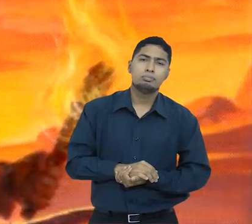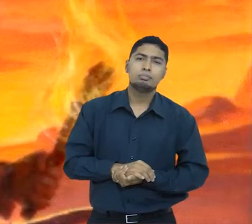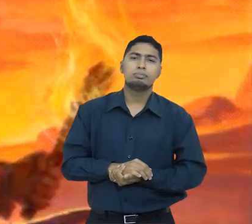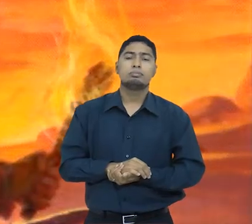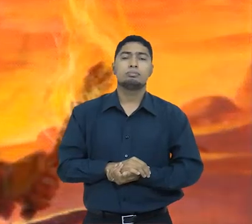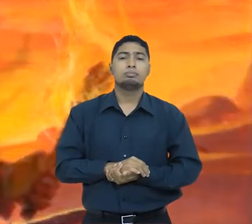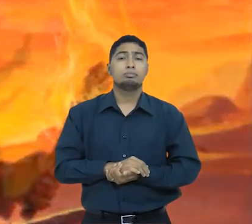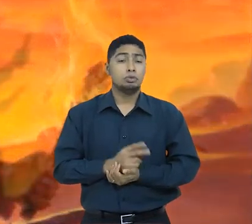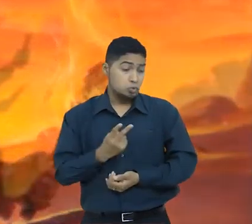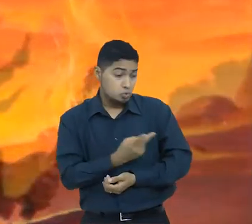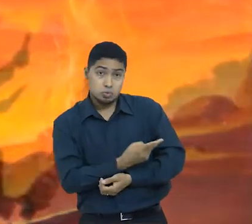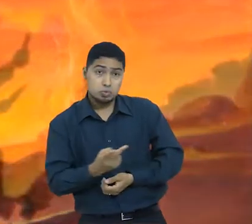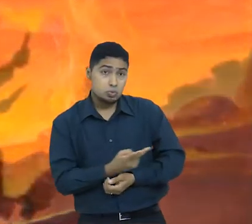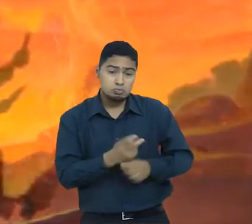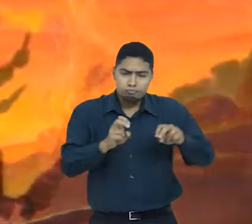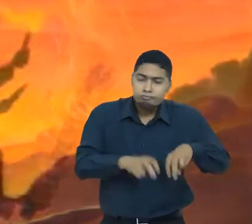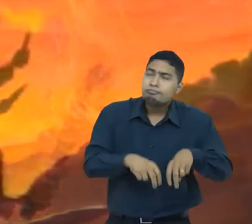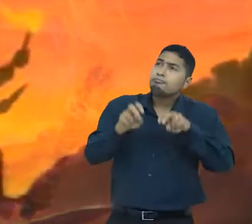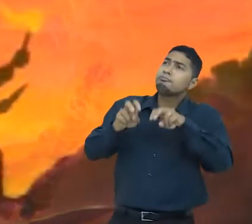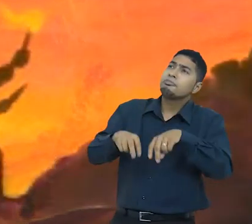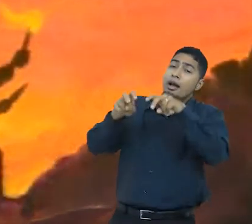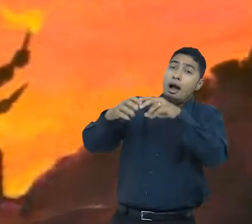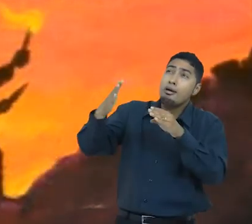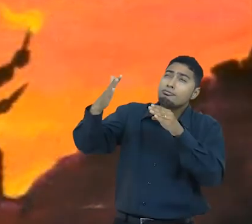Os dois subiram até o lugar indicado por Deus.